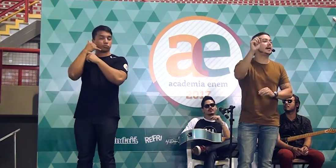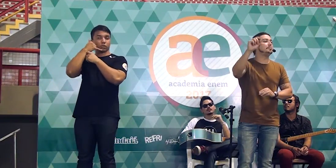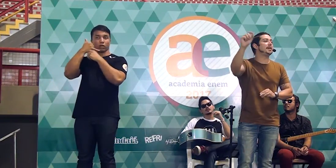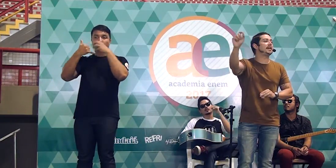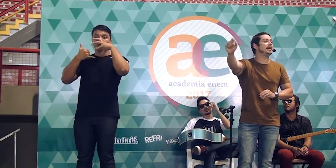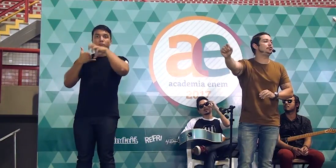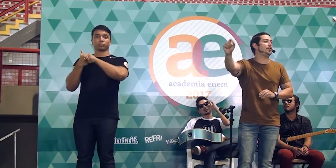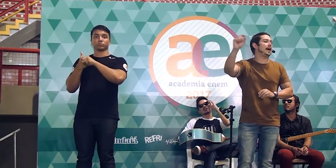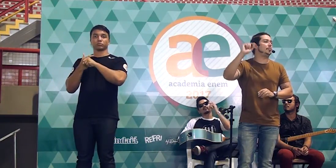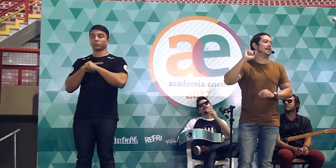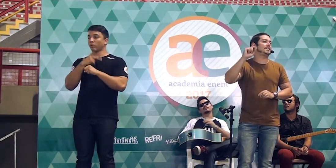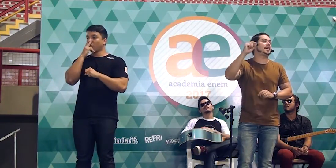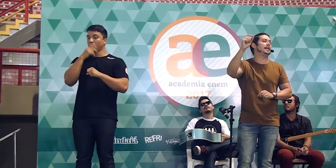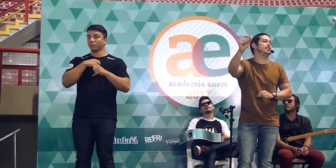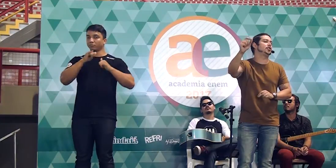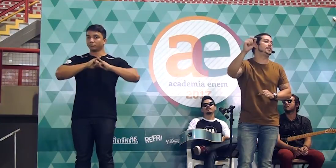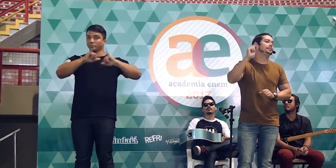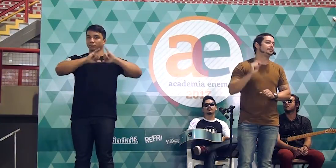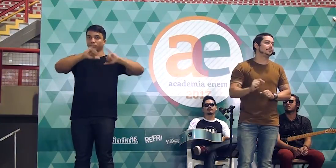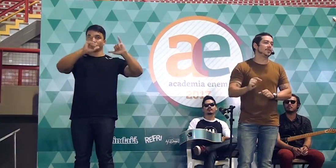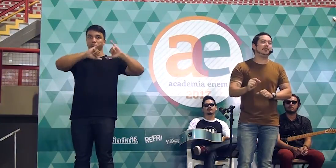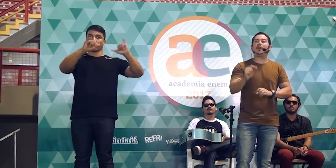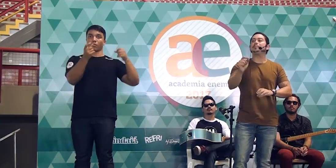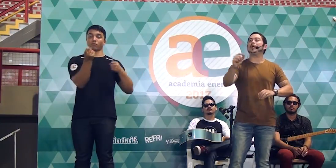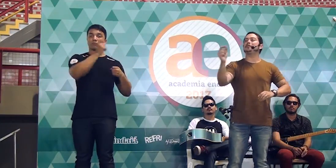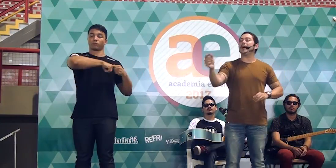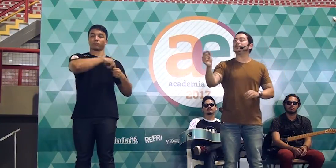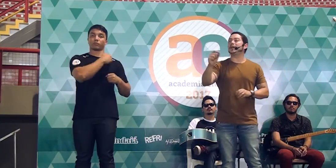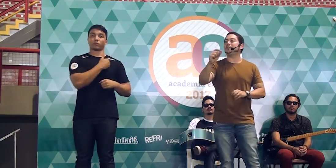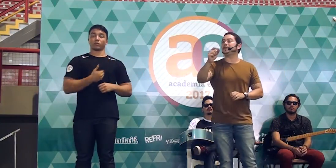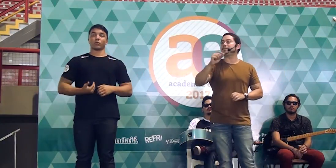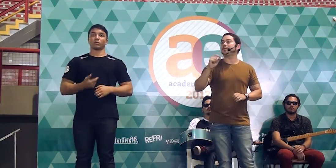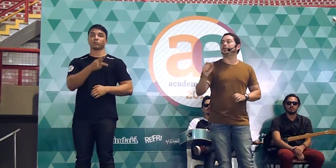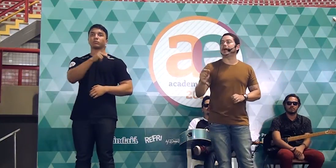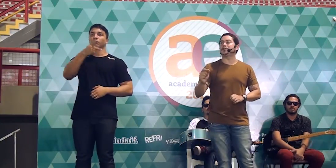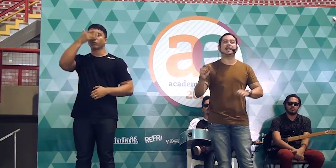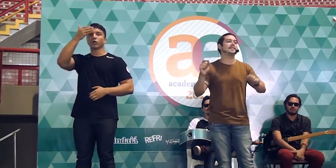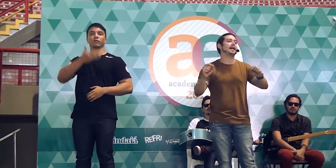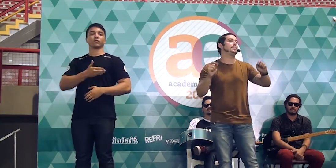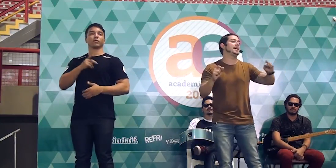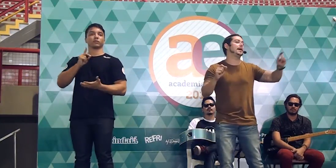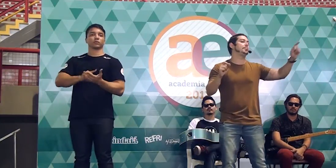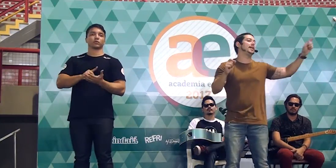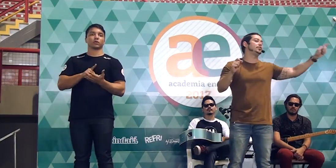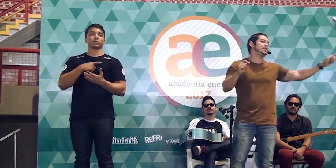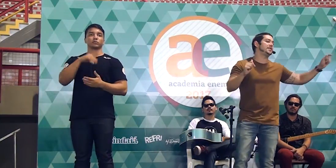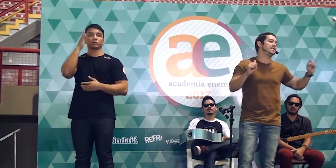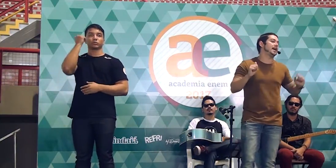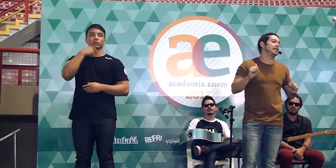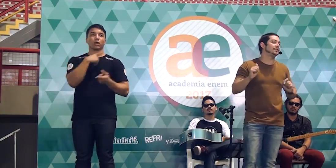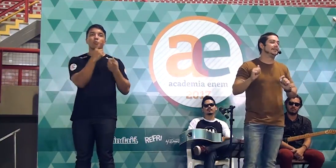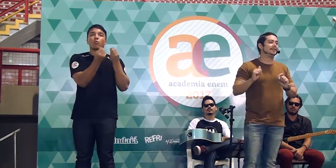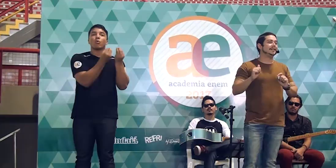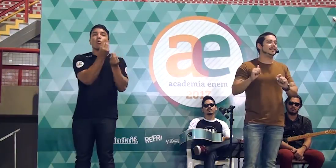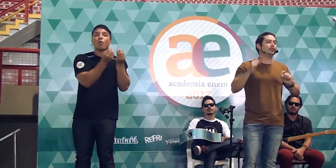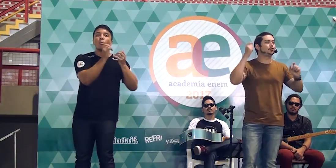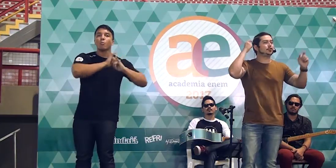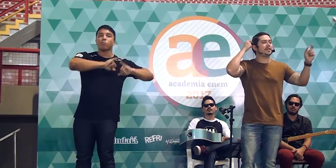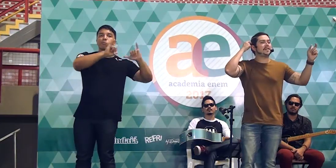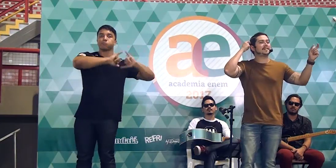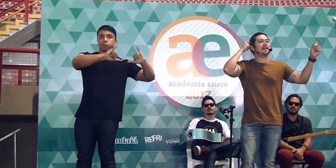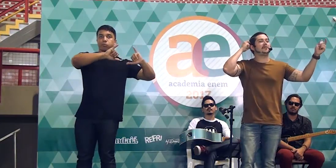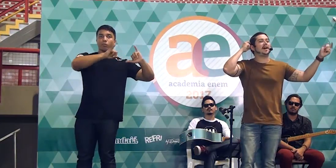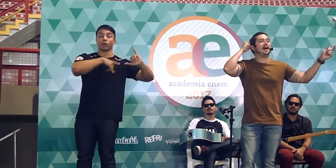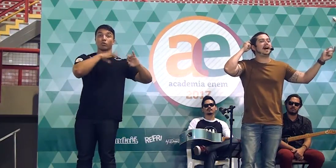espionagem na campanha eleitoral para se reeleger. E foi provado que ele fez espionagem. Ele sabia a campanha do adversário. Então